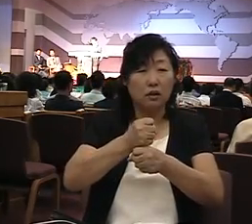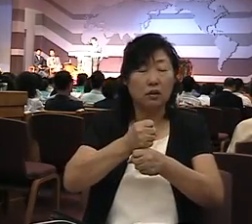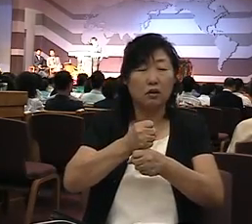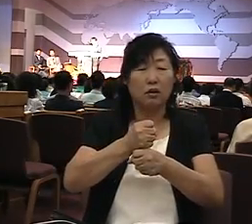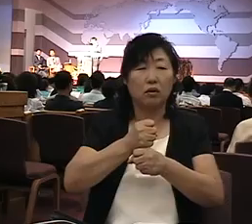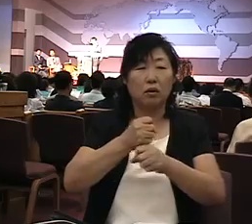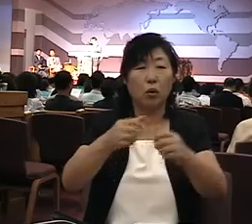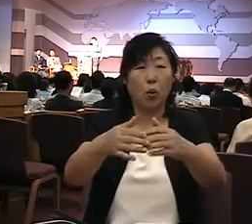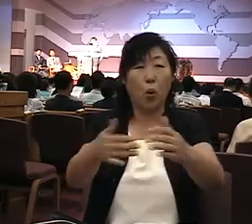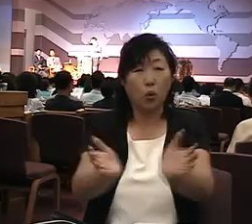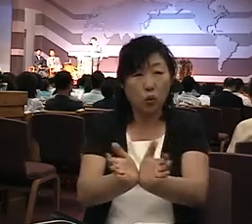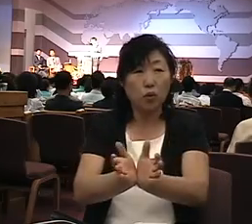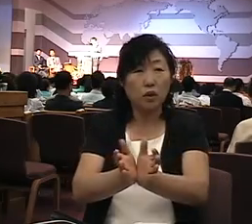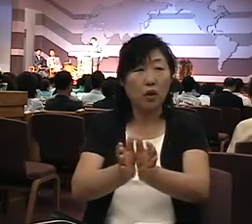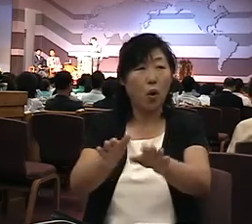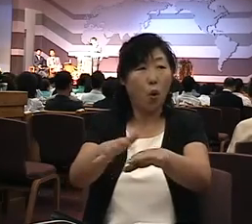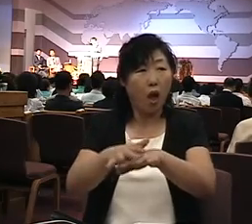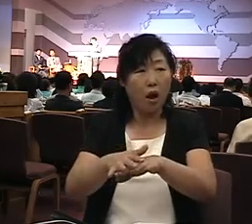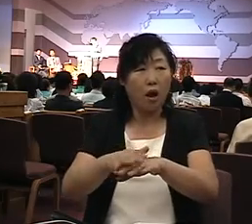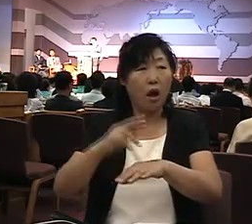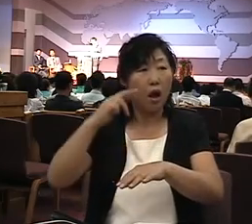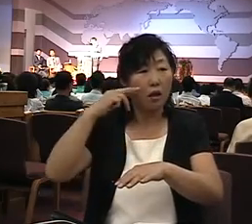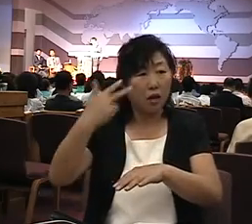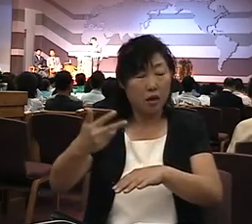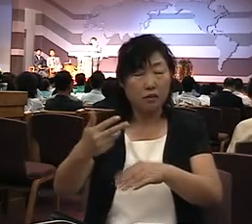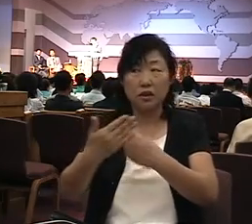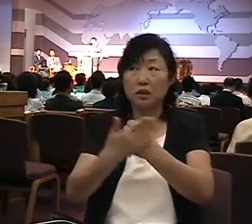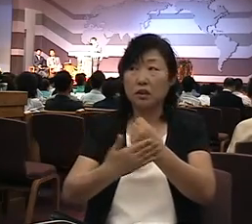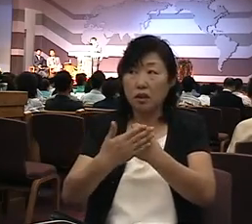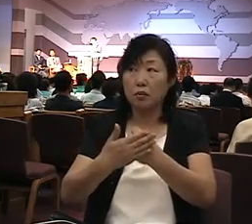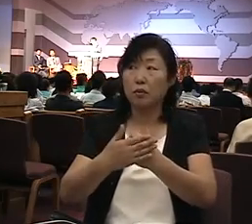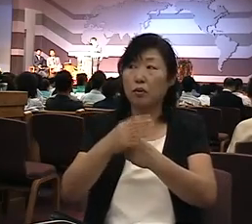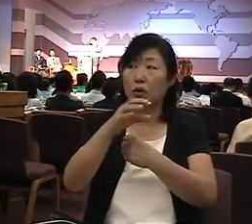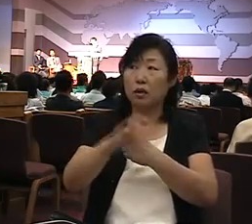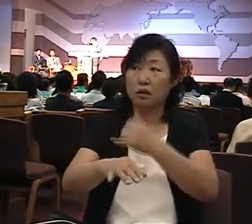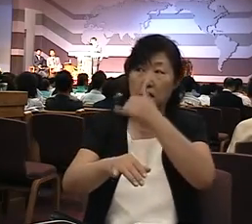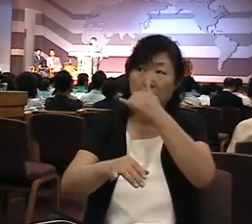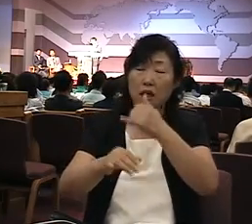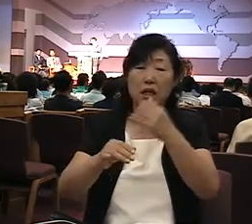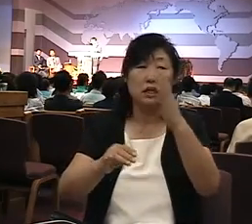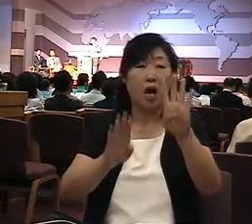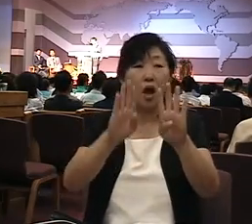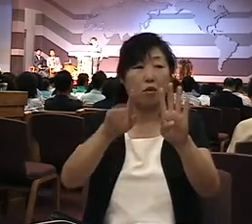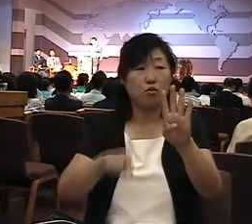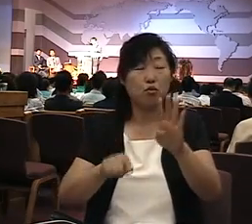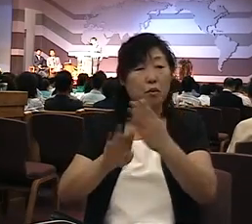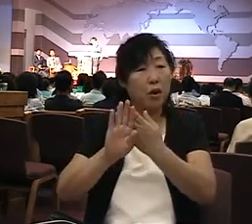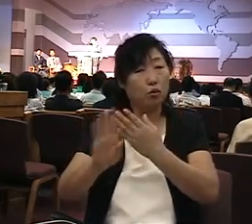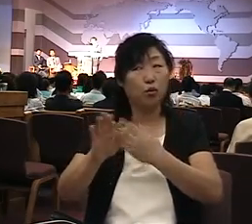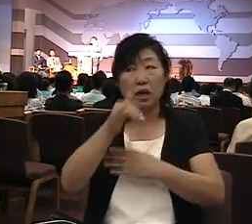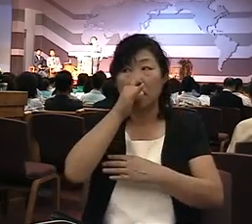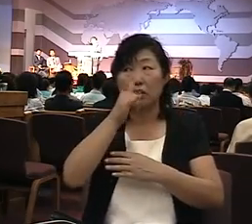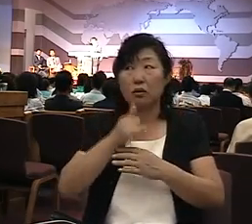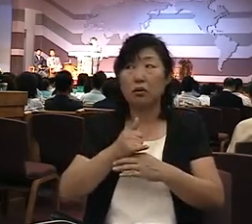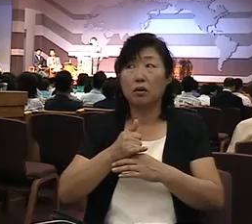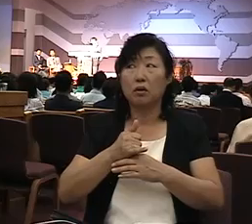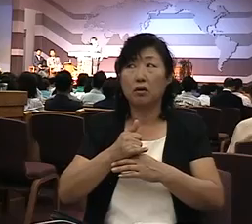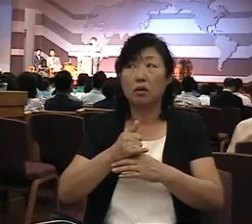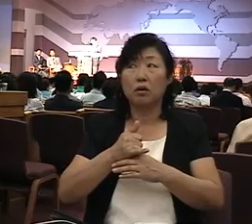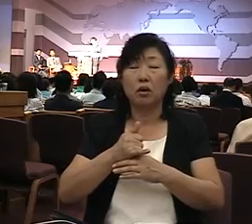공동 의회가 다음 주일 은혜채플에서 있습니다. 사부 예배 후에 있는데요. 교회 내교 카피가 준비되어